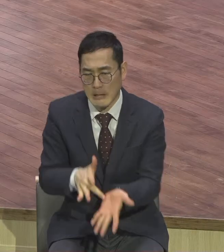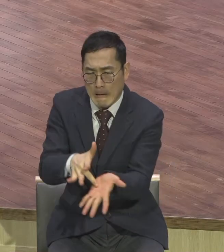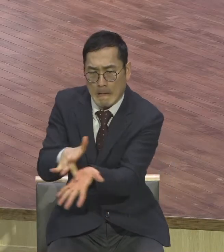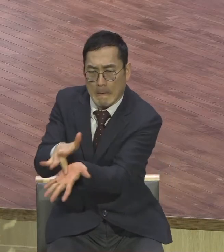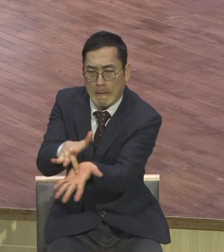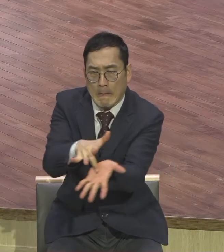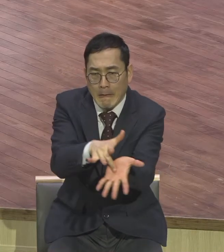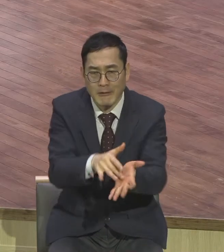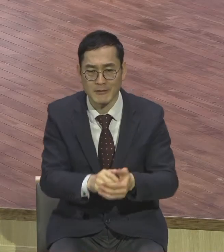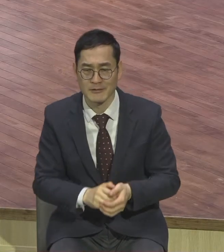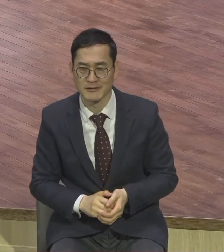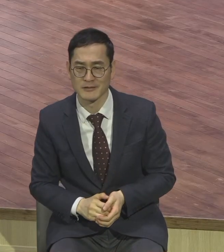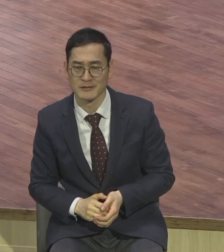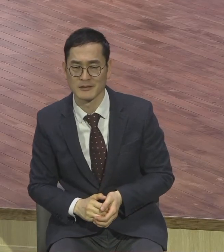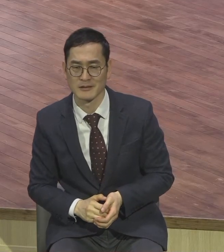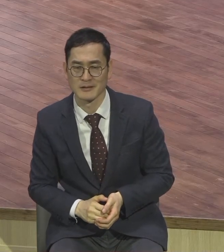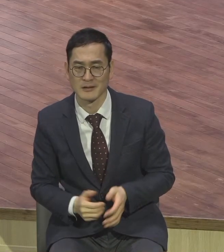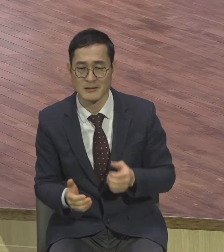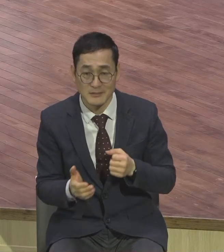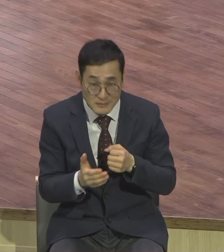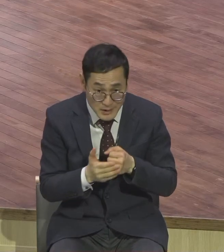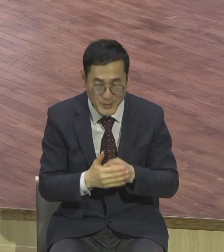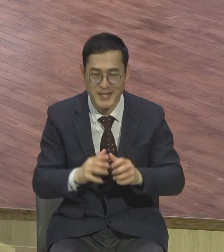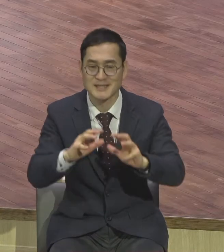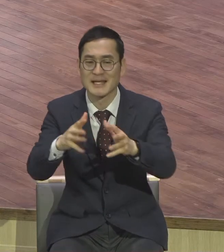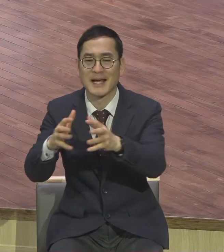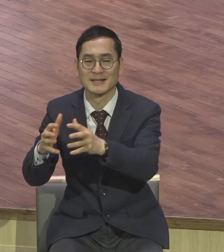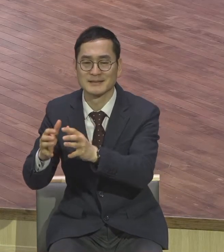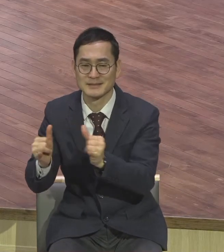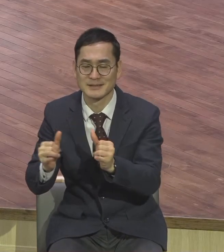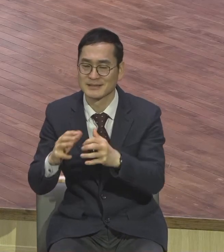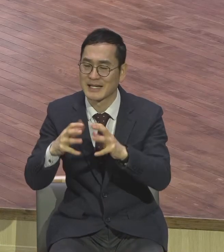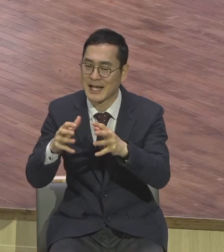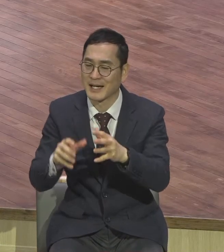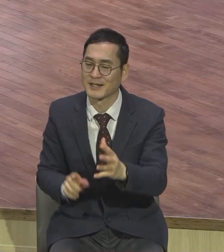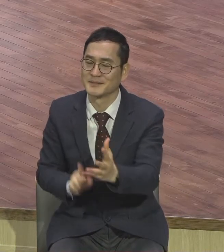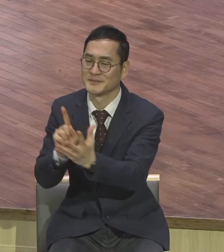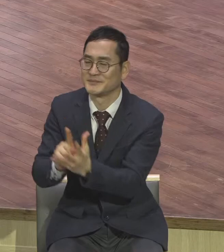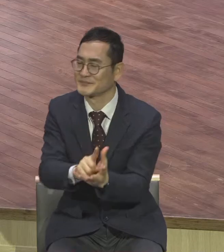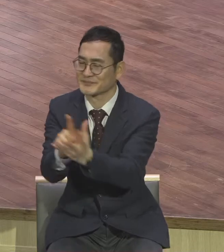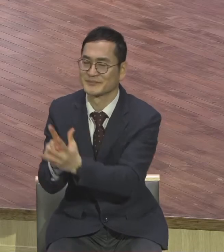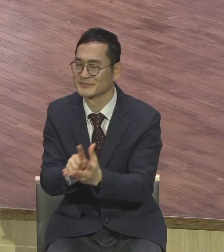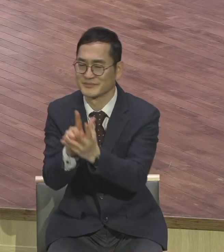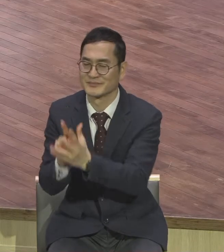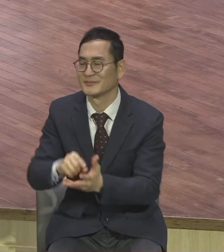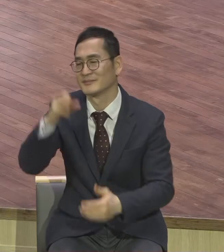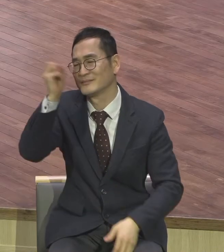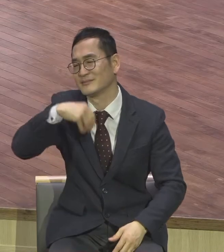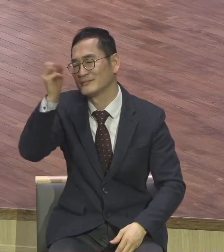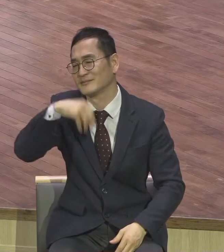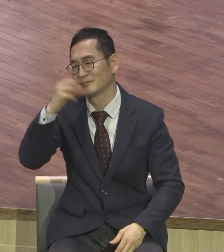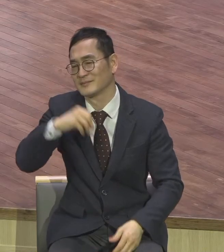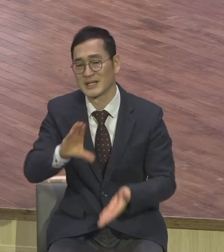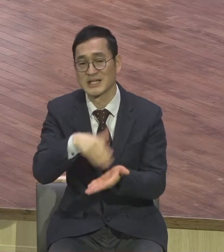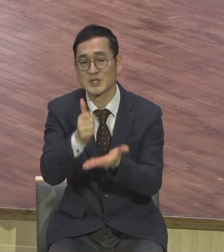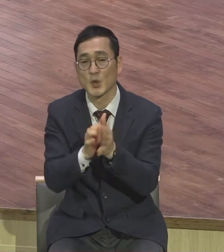불신자나 비슷하게 그런 수준까지 살다가 세월 허송하고 말아요. 그냥.